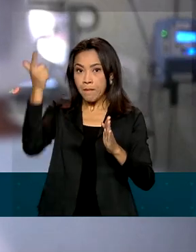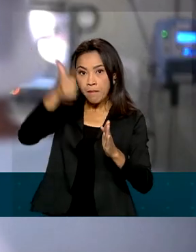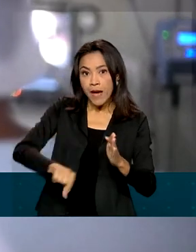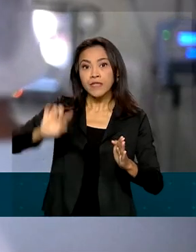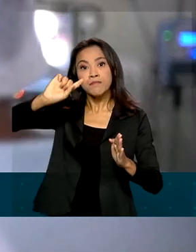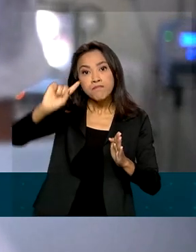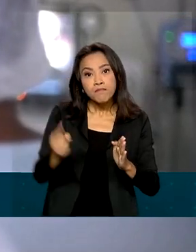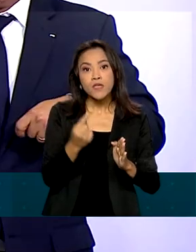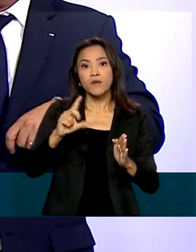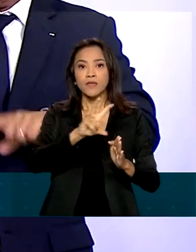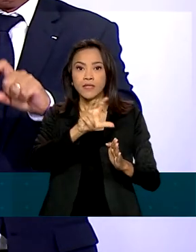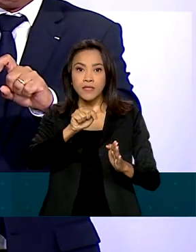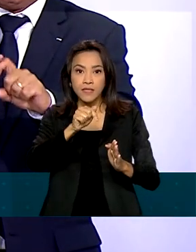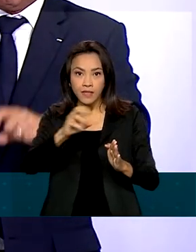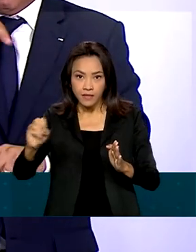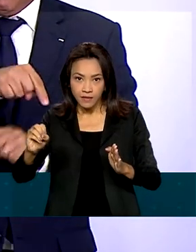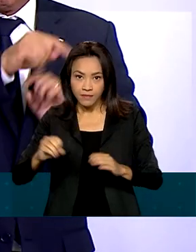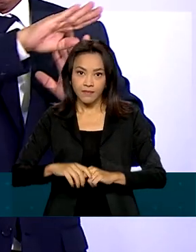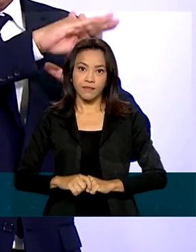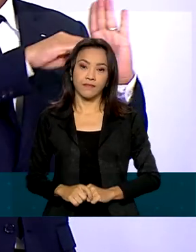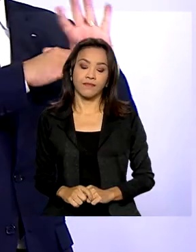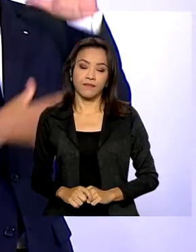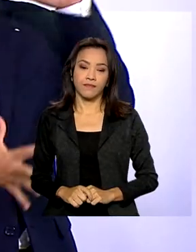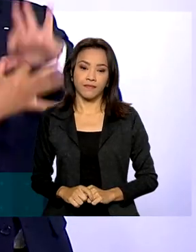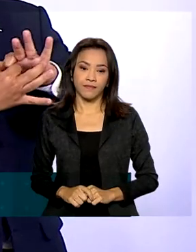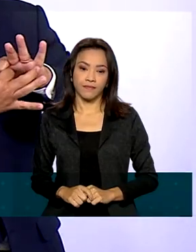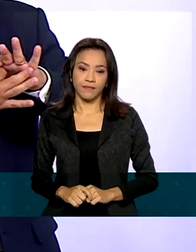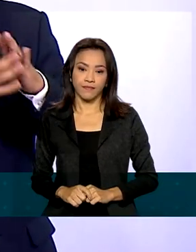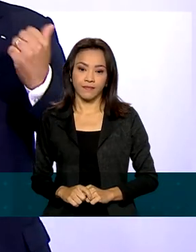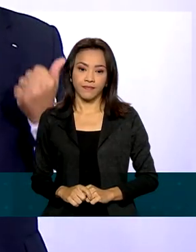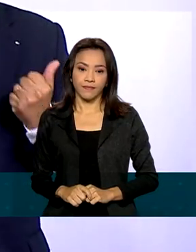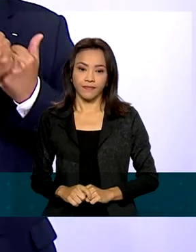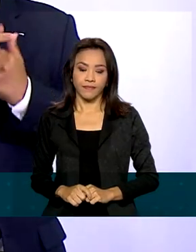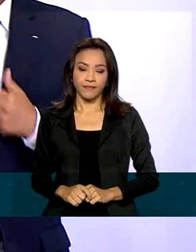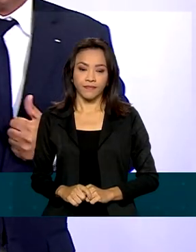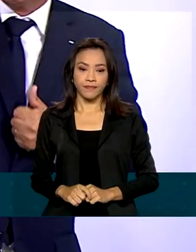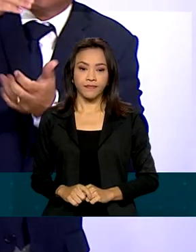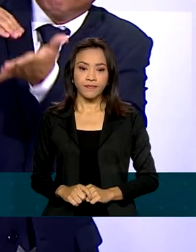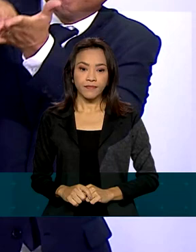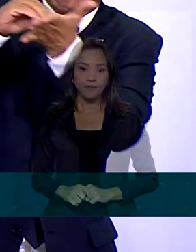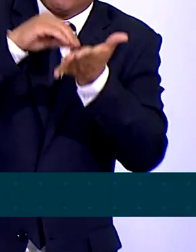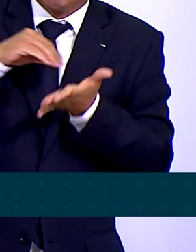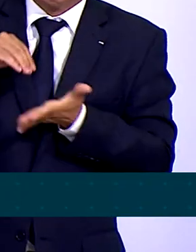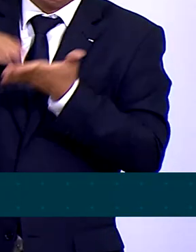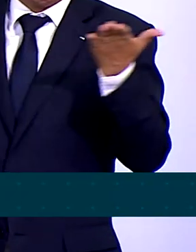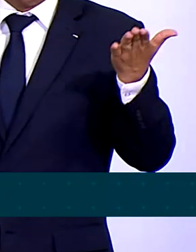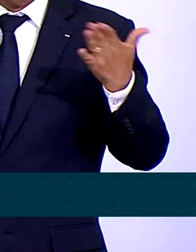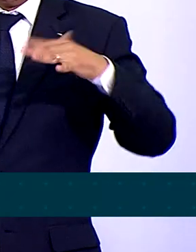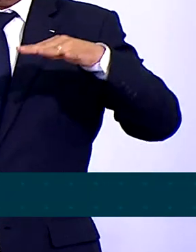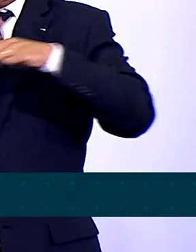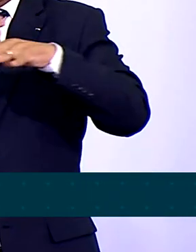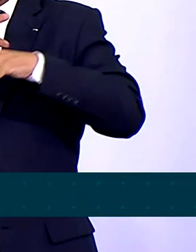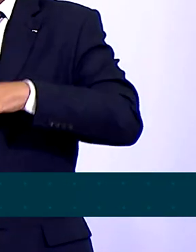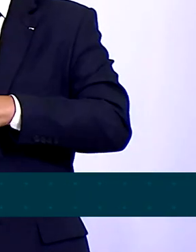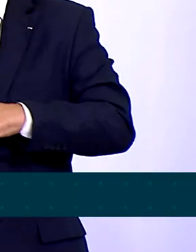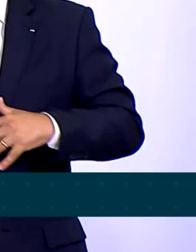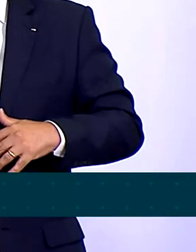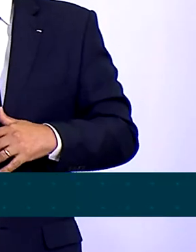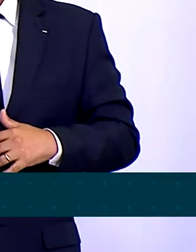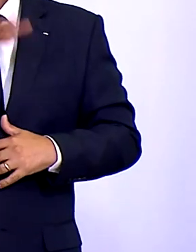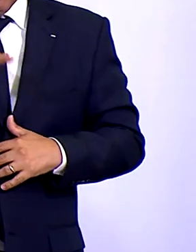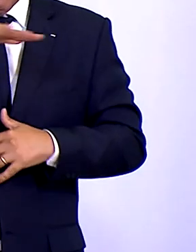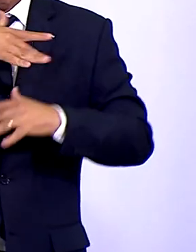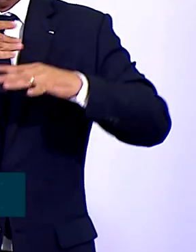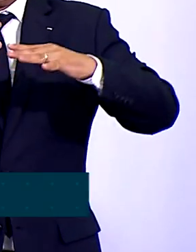trabalhadores. Esse programa vem para suprir essa necessidade dos municípios, principalmente dos